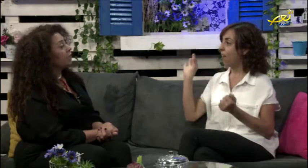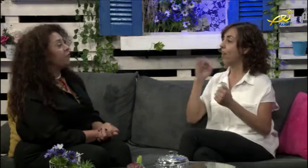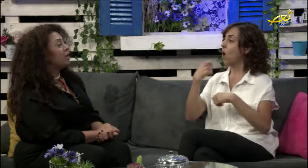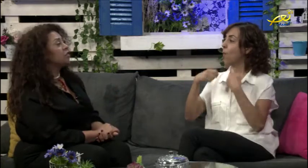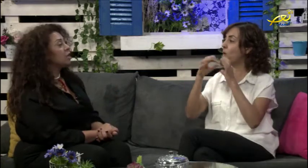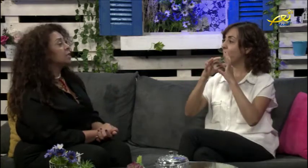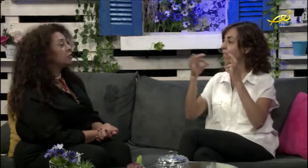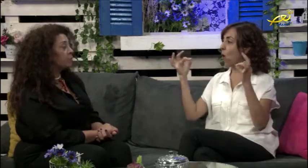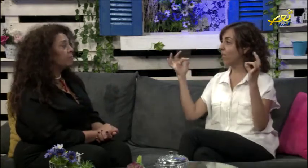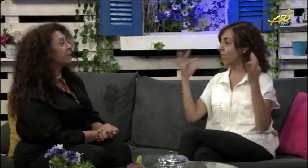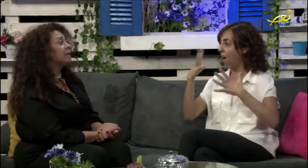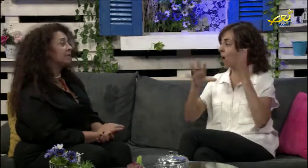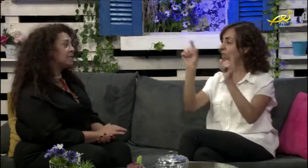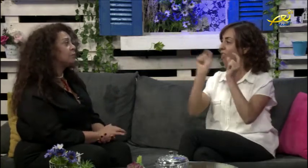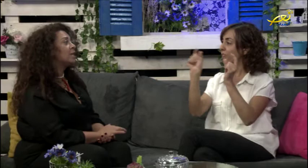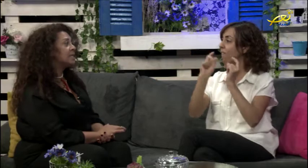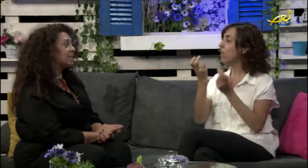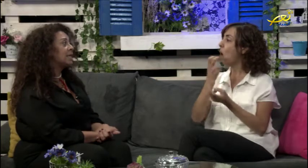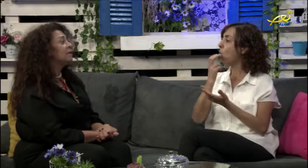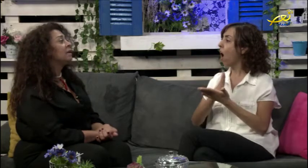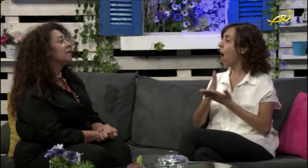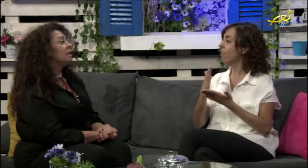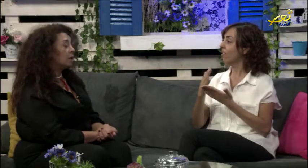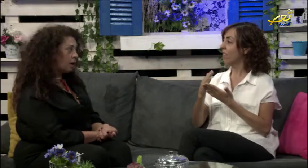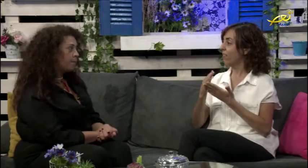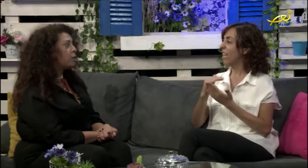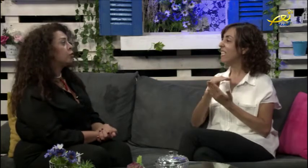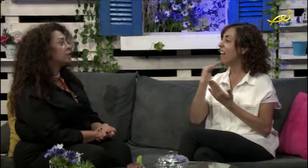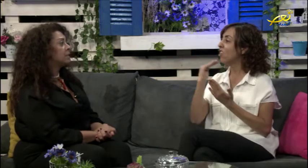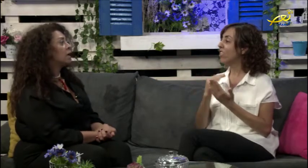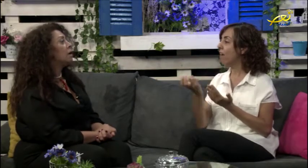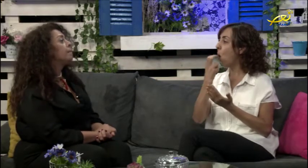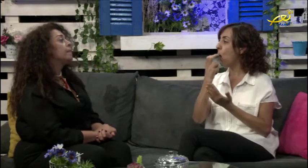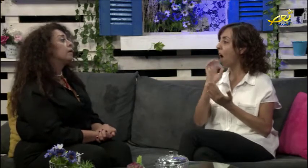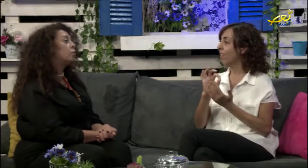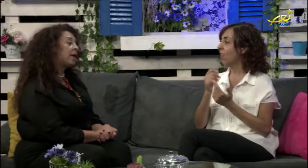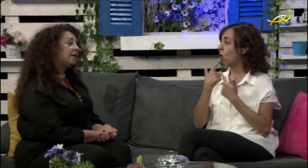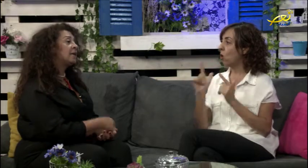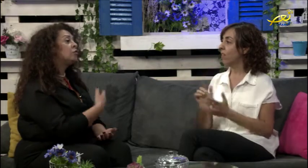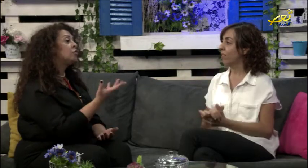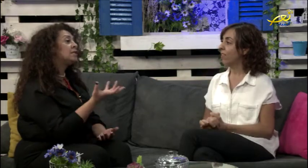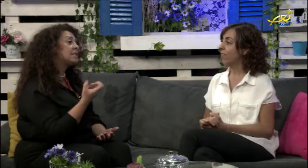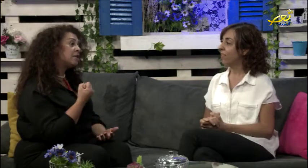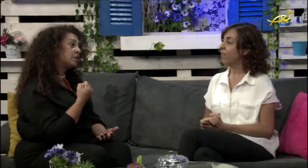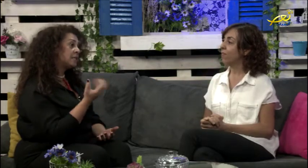في أشخاص سم من كتير مؤسسات خبروا قصة، وهيك قدروا